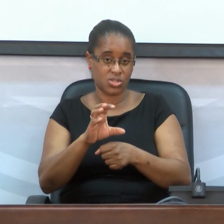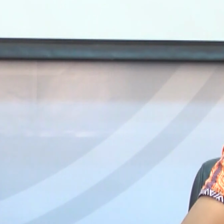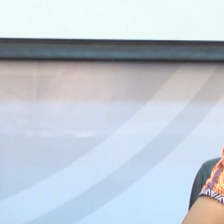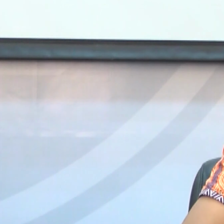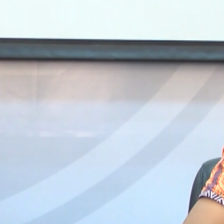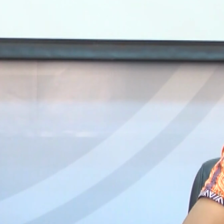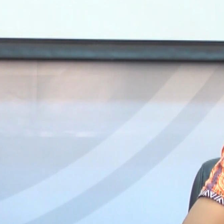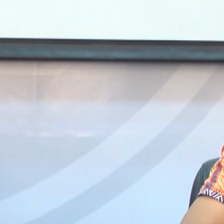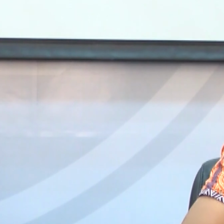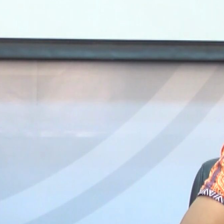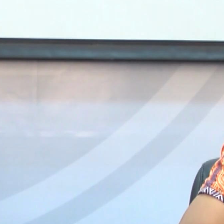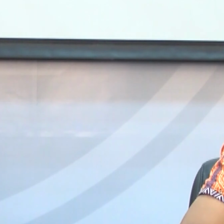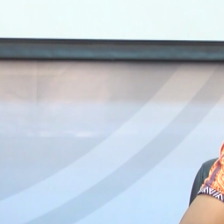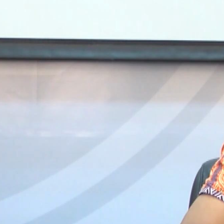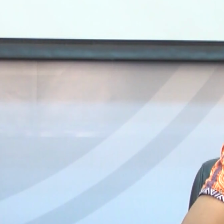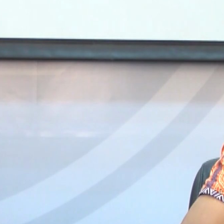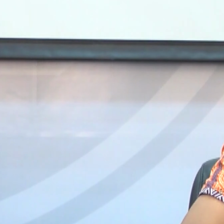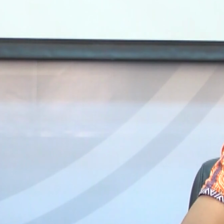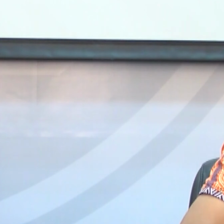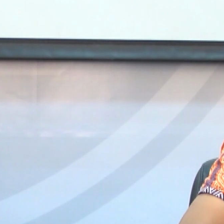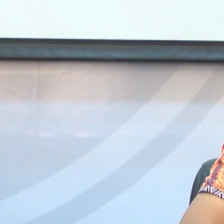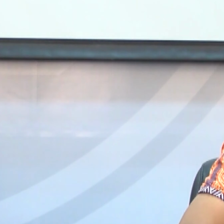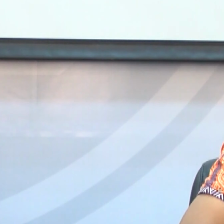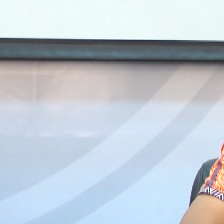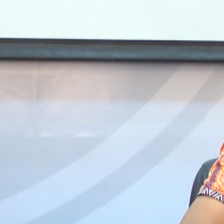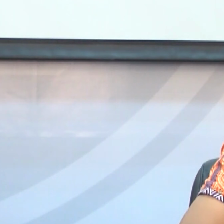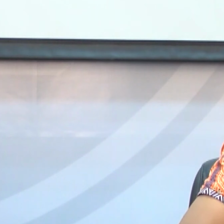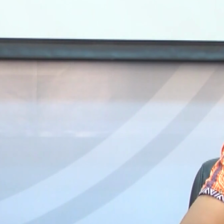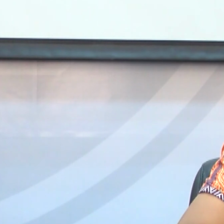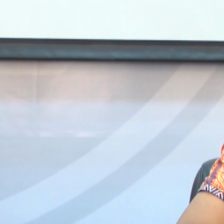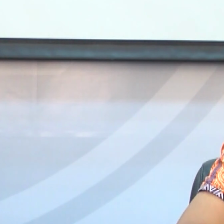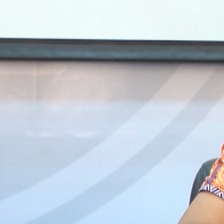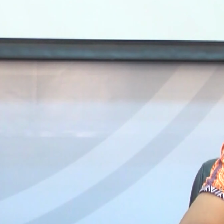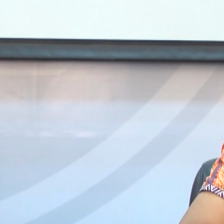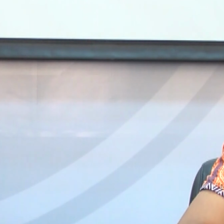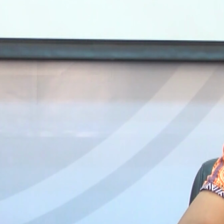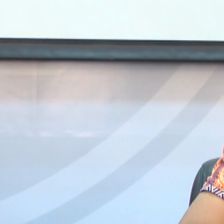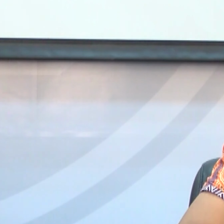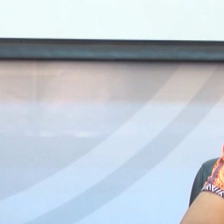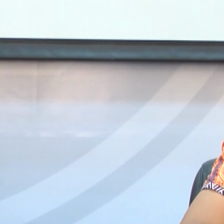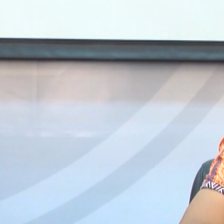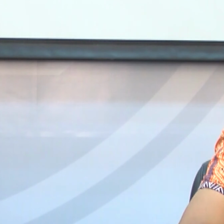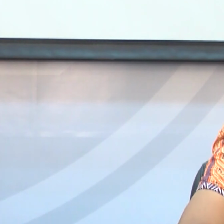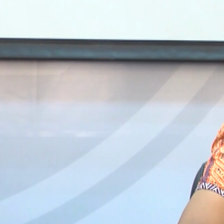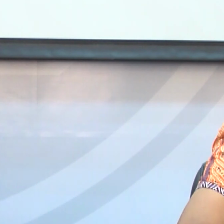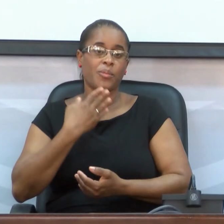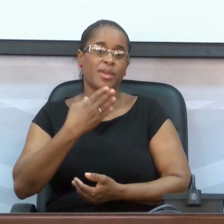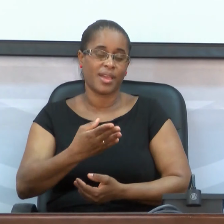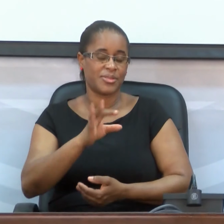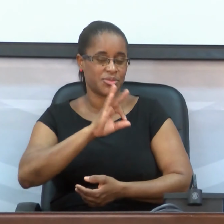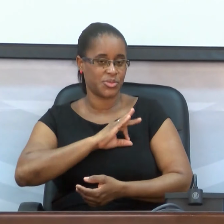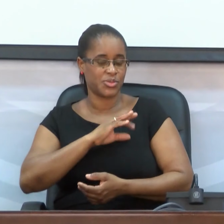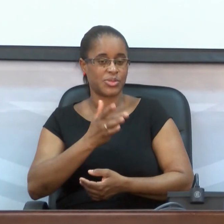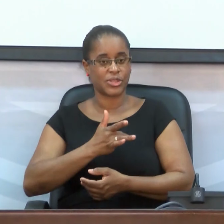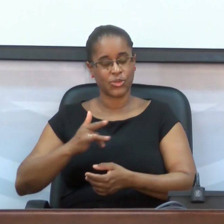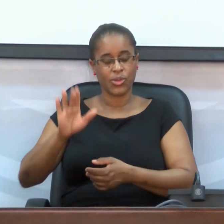um estudo de seroprevalência do Covid-19 no país, em que, num primeiro cenário, pretendem testar